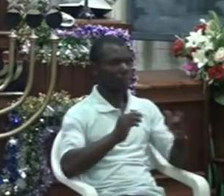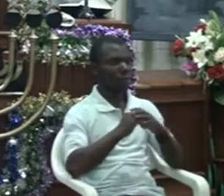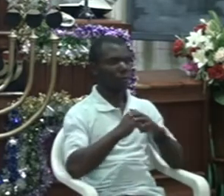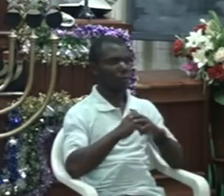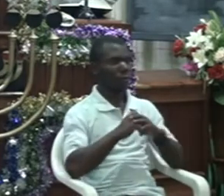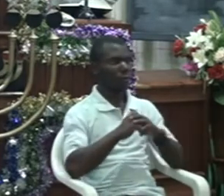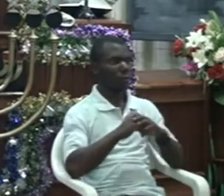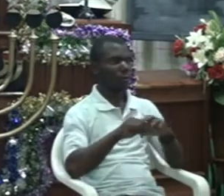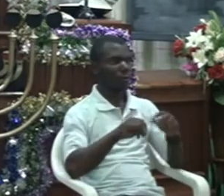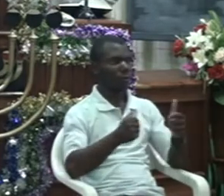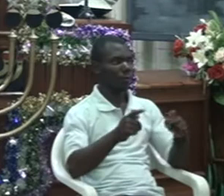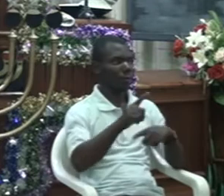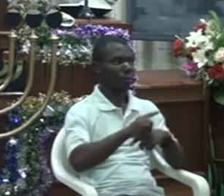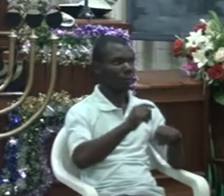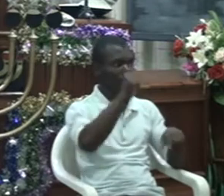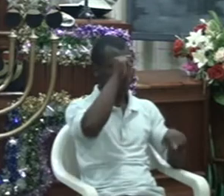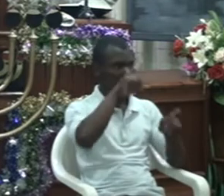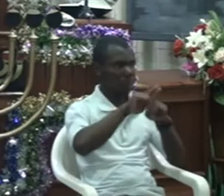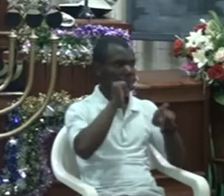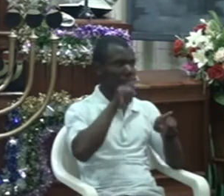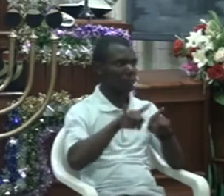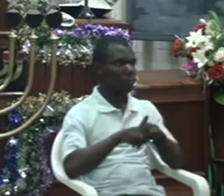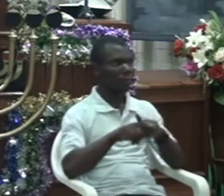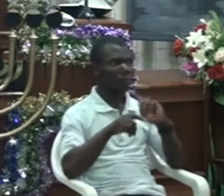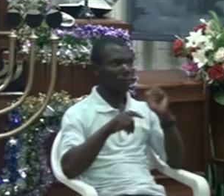ya wadada na wandugu kule